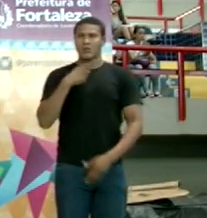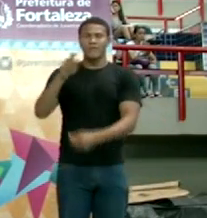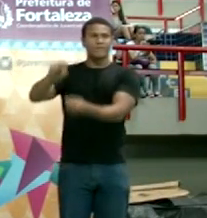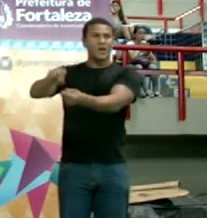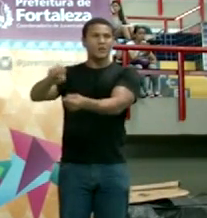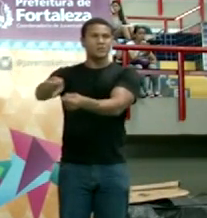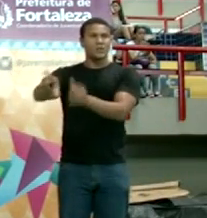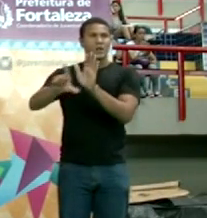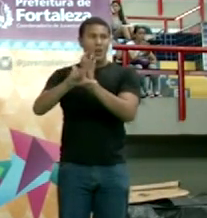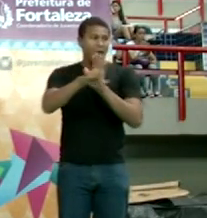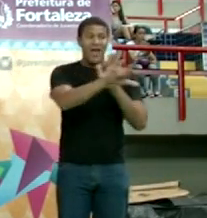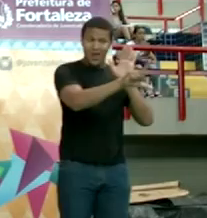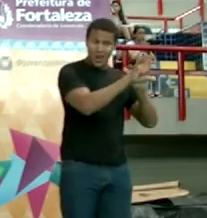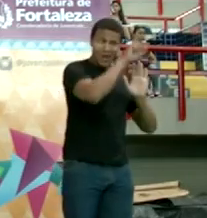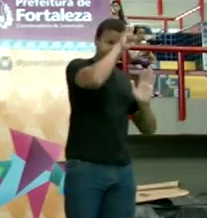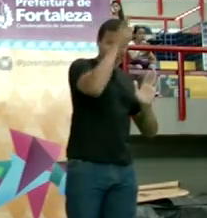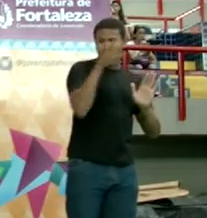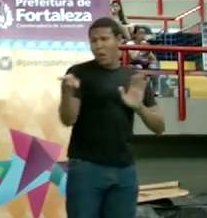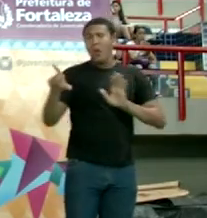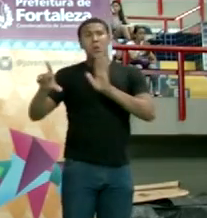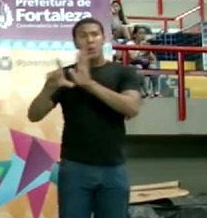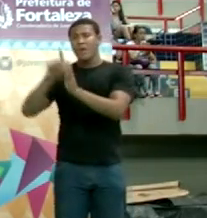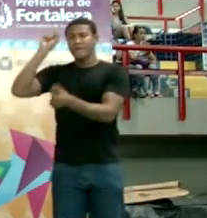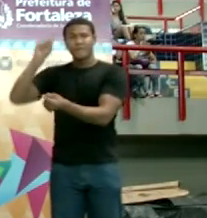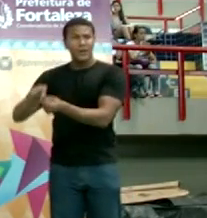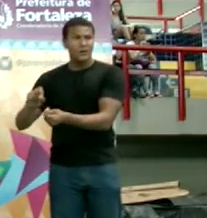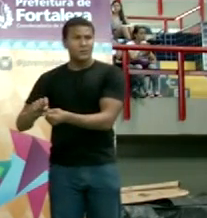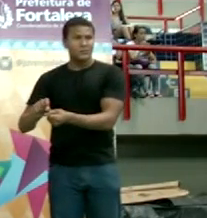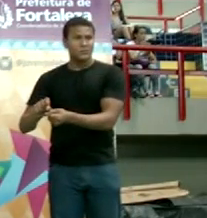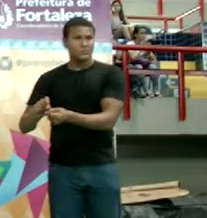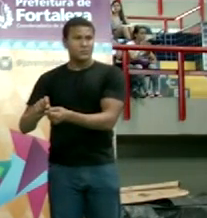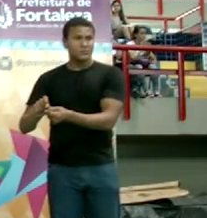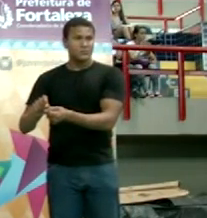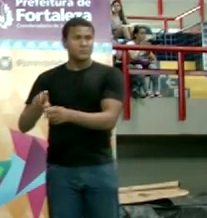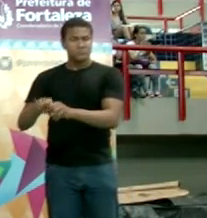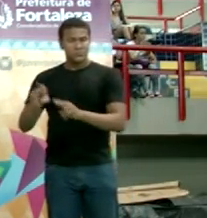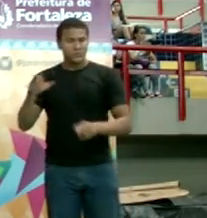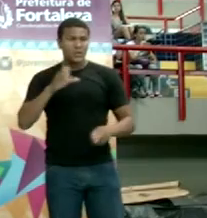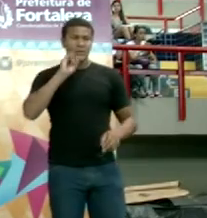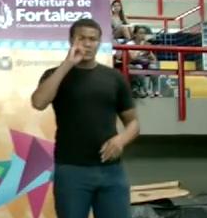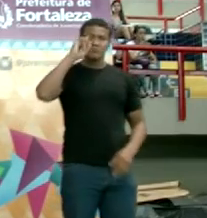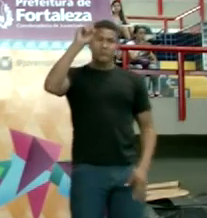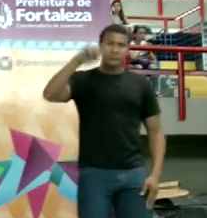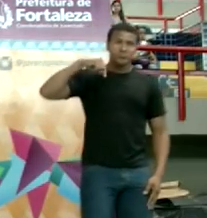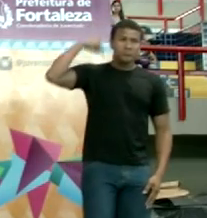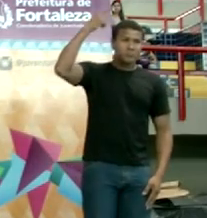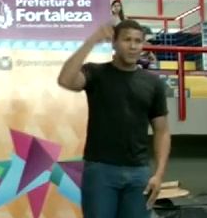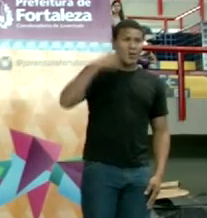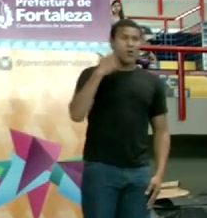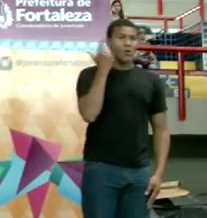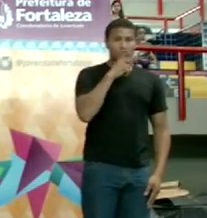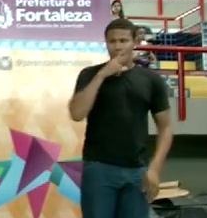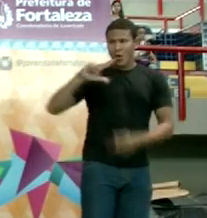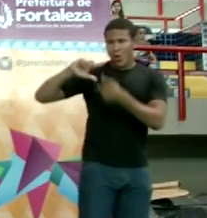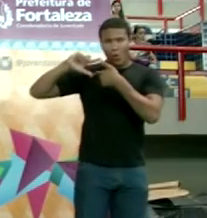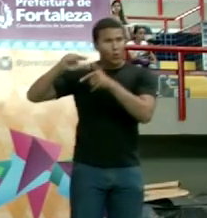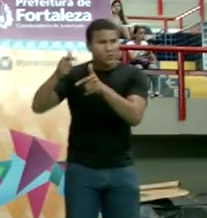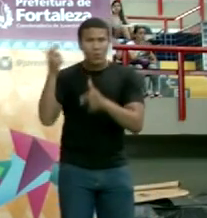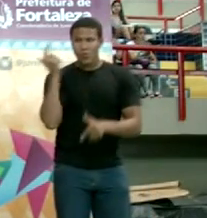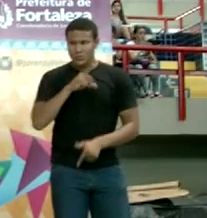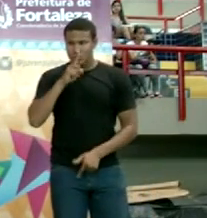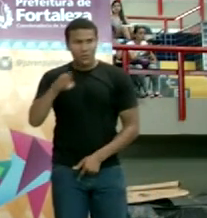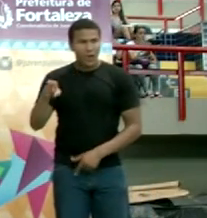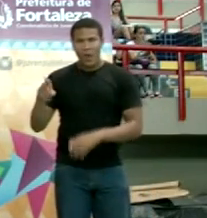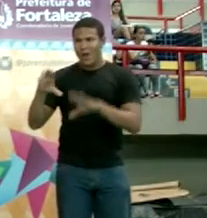dele. Numa próxima eleição, se o Partido Conservador ganhar as eleições e tiver maioria de deputados